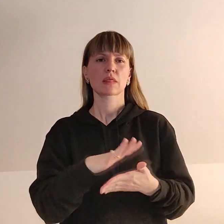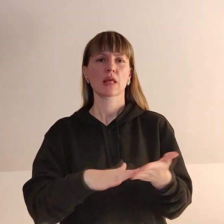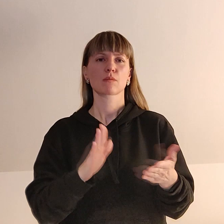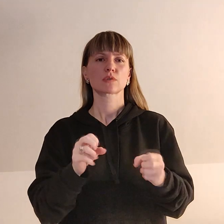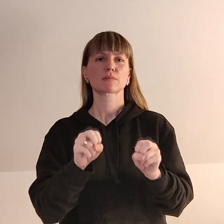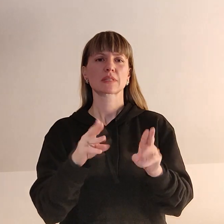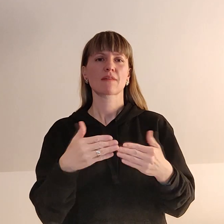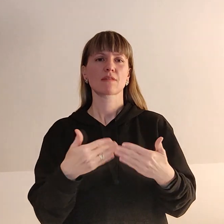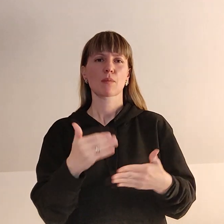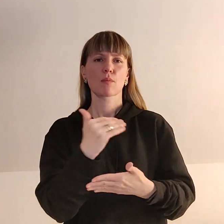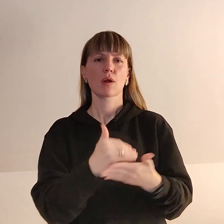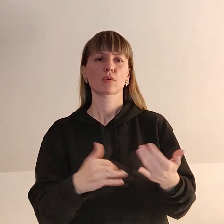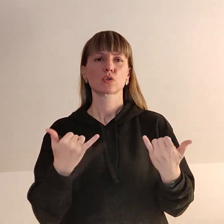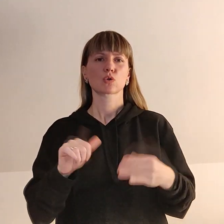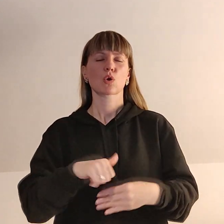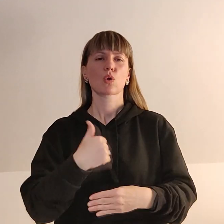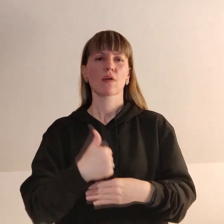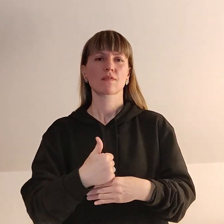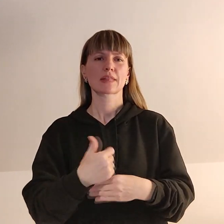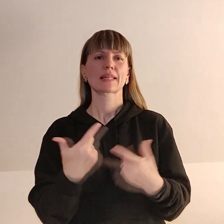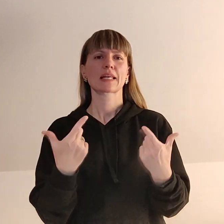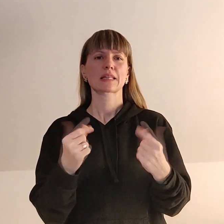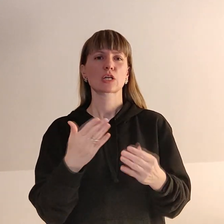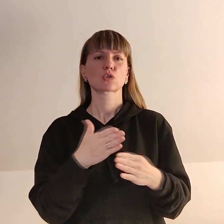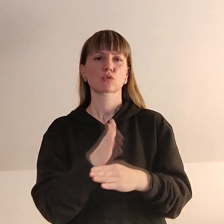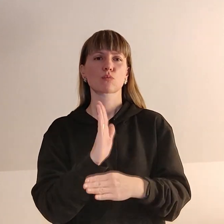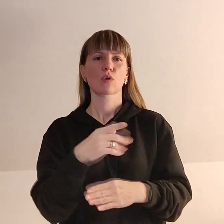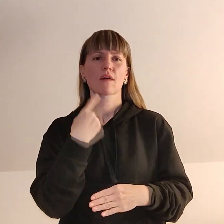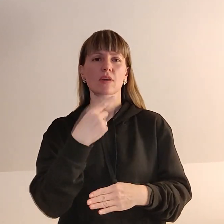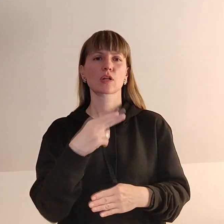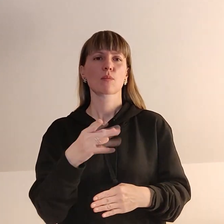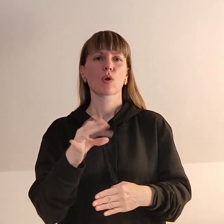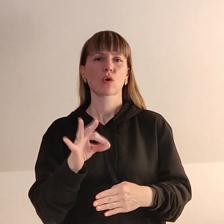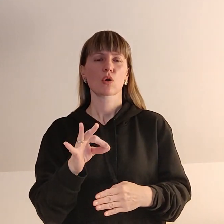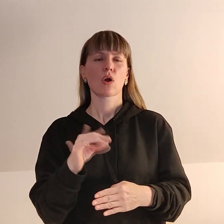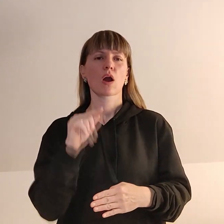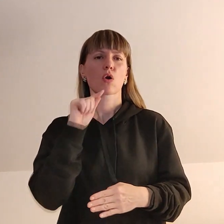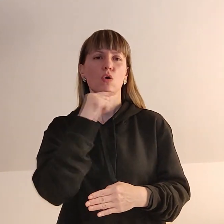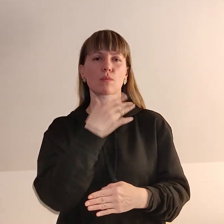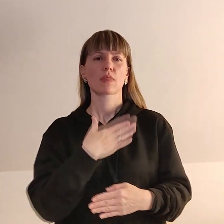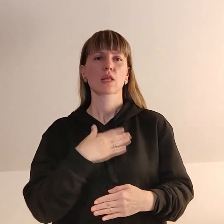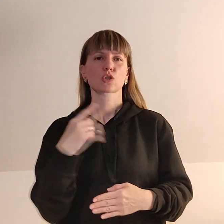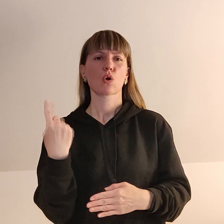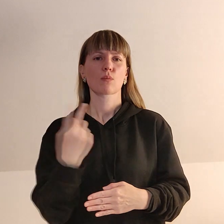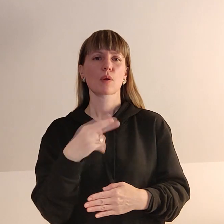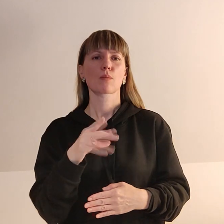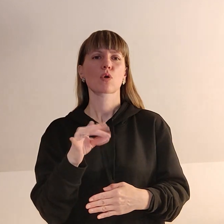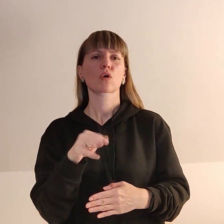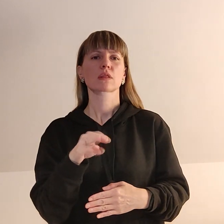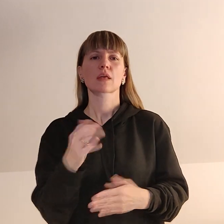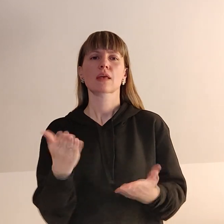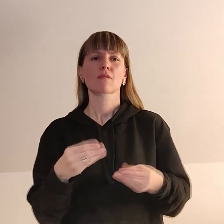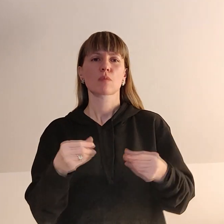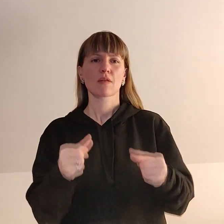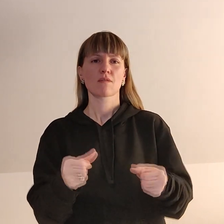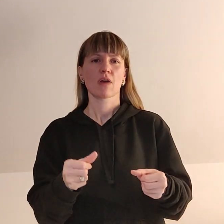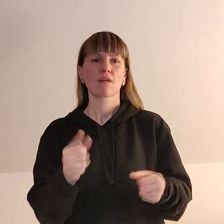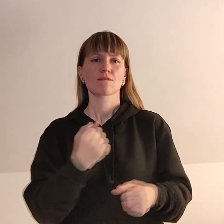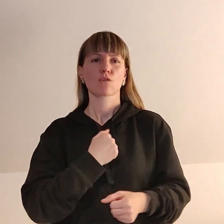спеціальний випуск програми «Сьогодні головне», де з гостем будемо говорити про економіку нашої області, про те, як впливає воєнні дії